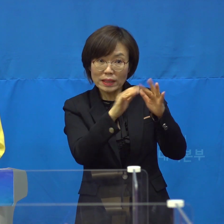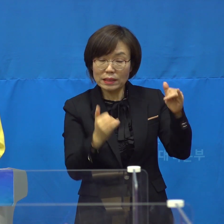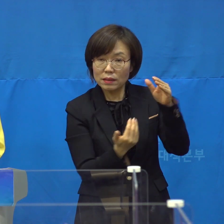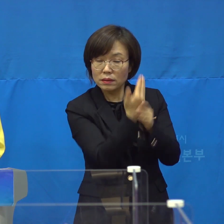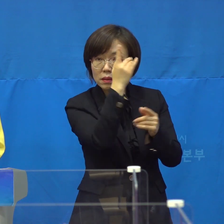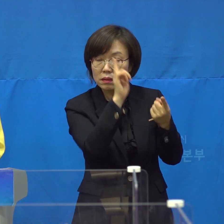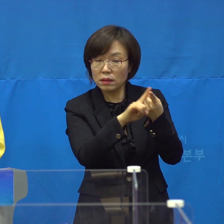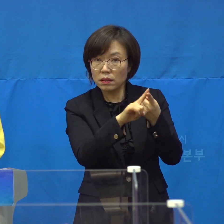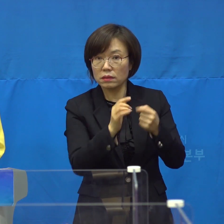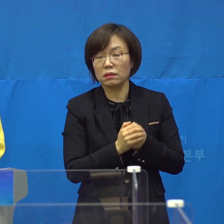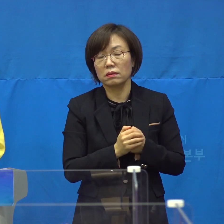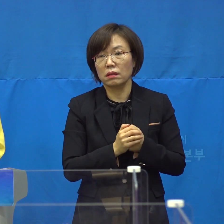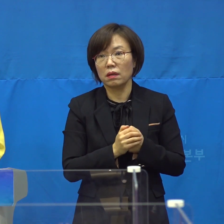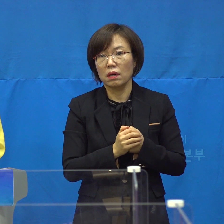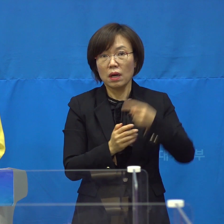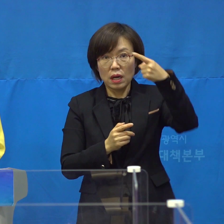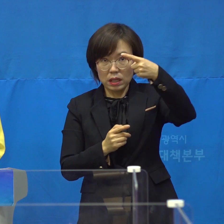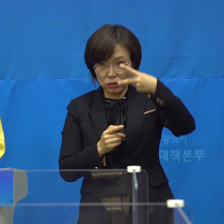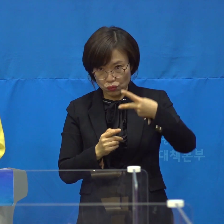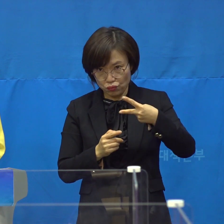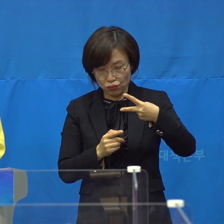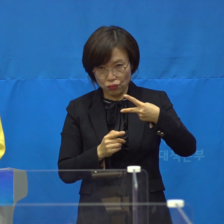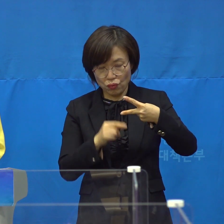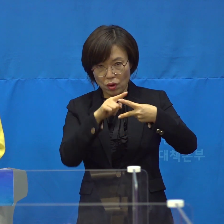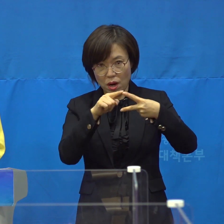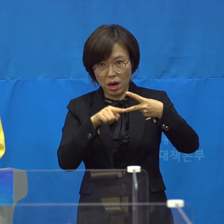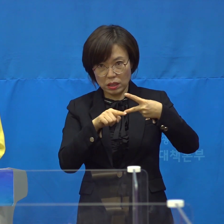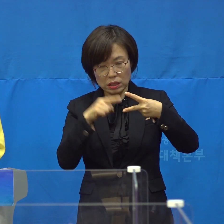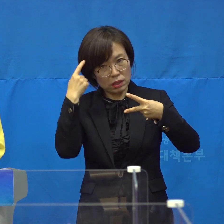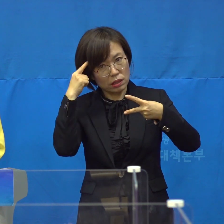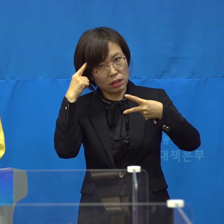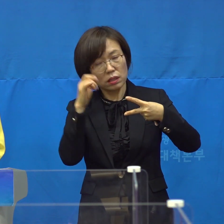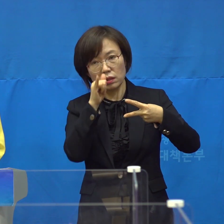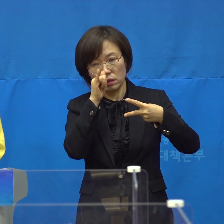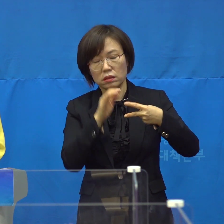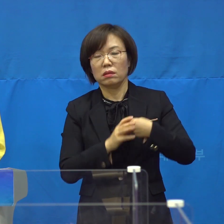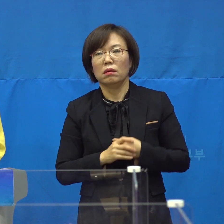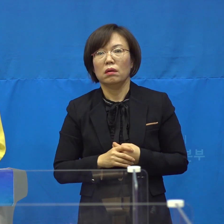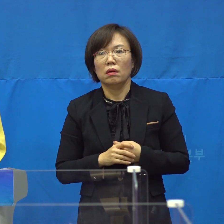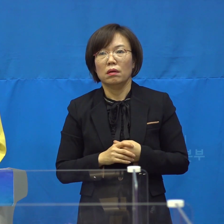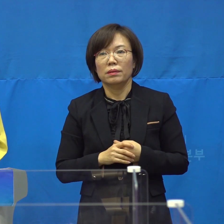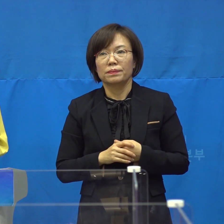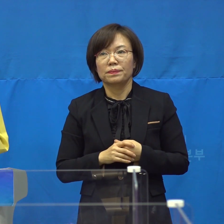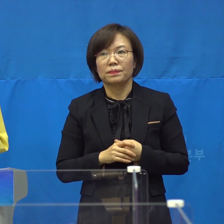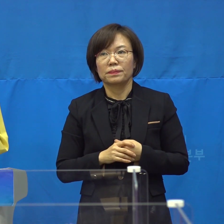발생은 그 이제 두 가지로 이제 그 우리가 생각할 수 있는 부분이